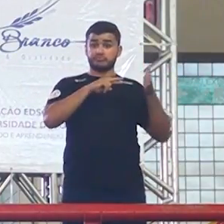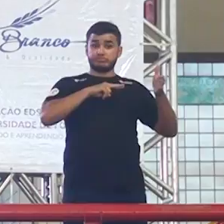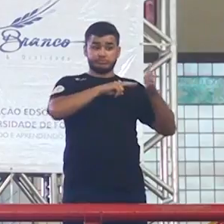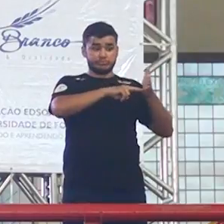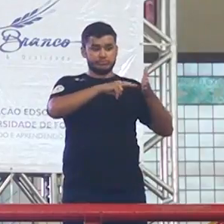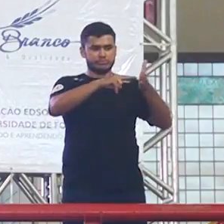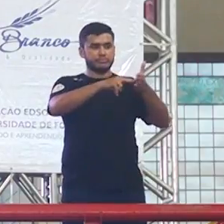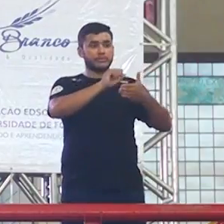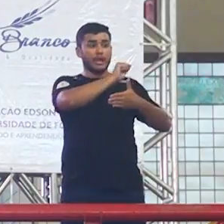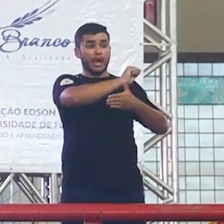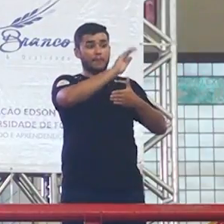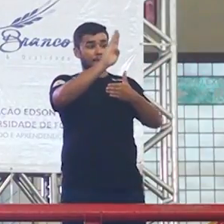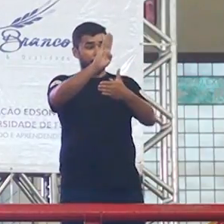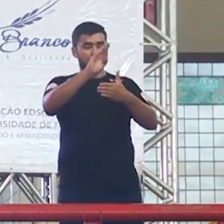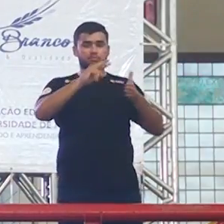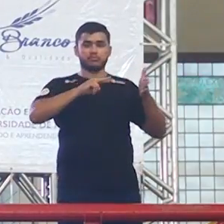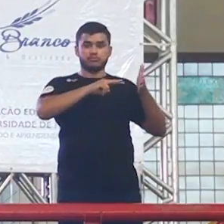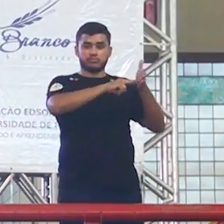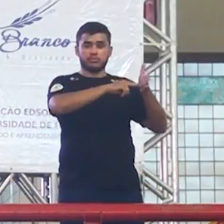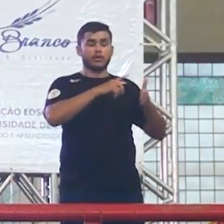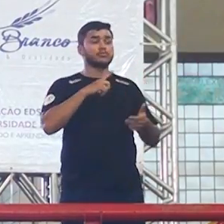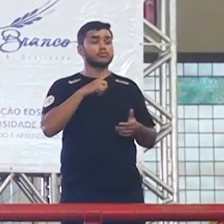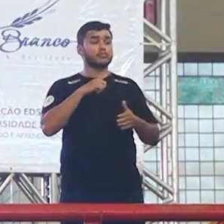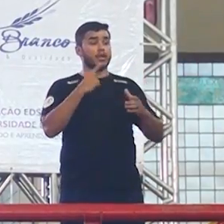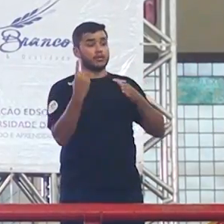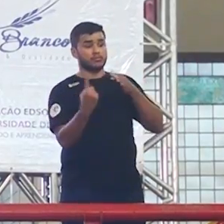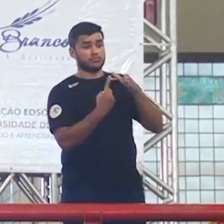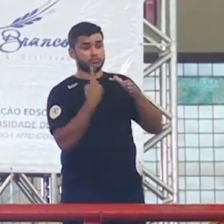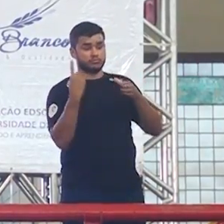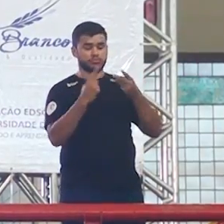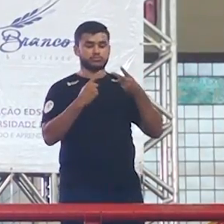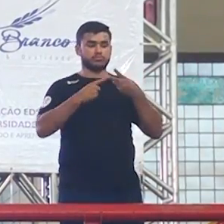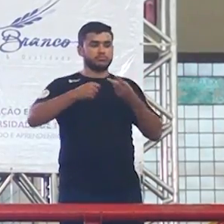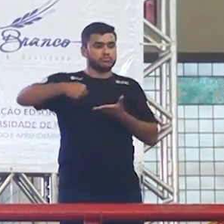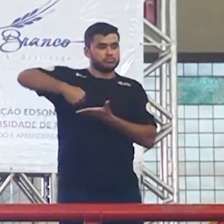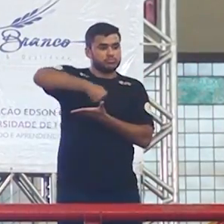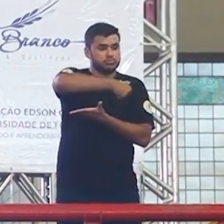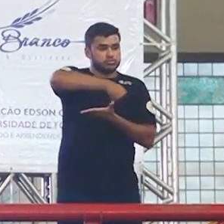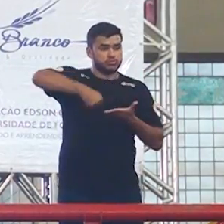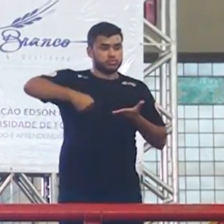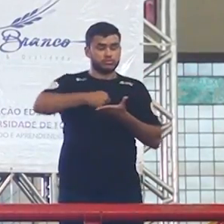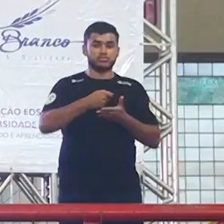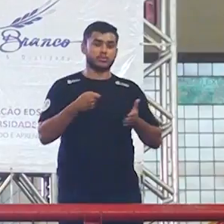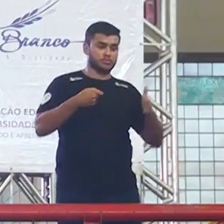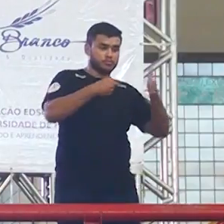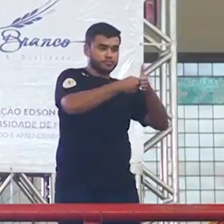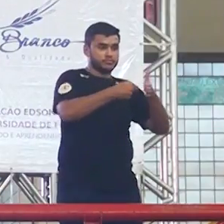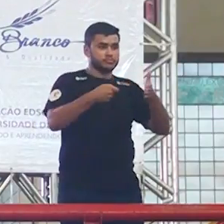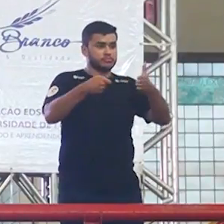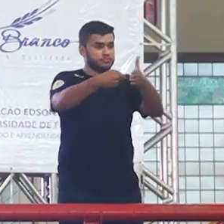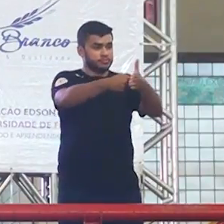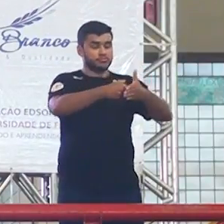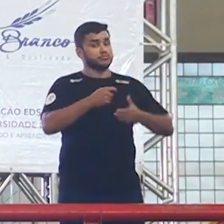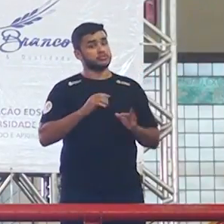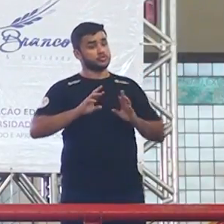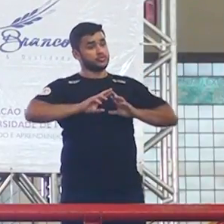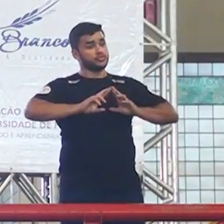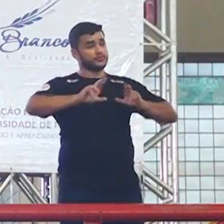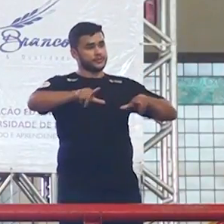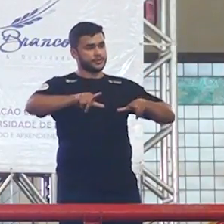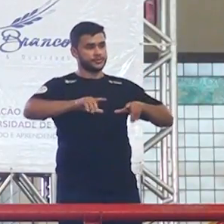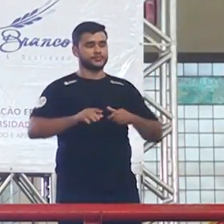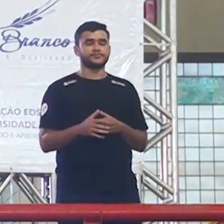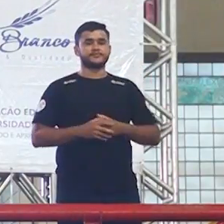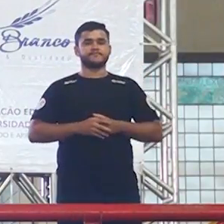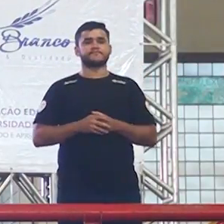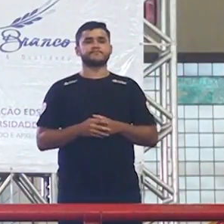utilizar simultaneamente um forno micro-ondas e um ferro, cada um ligado em sua tomada. Professor, diga lá, e